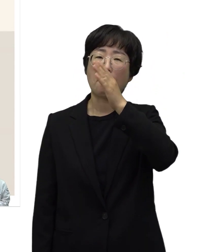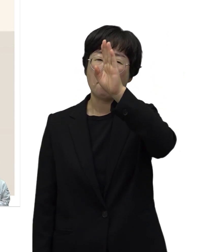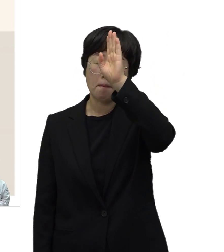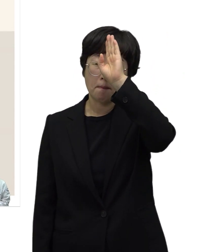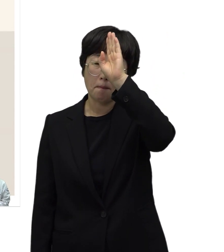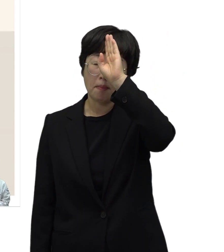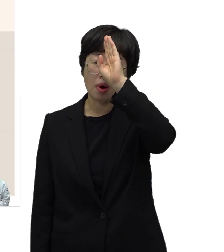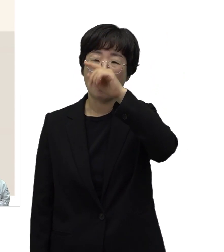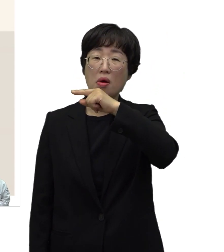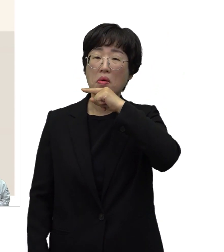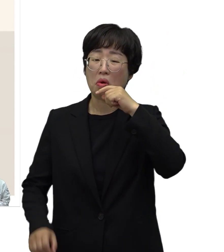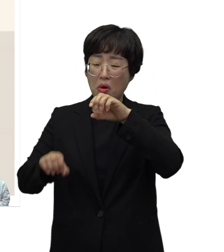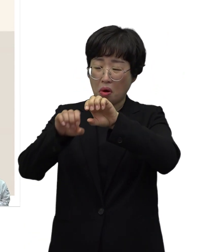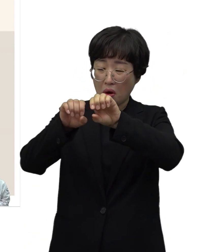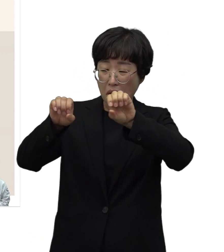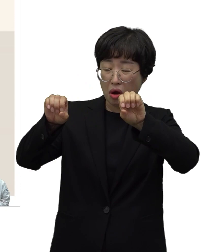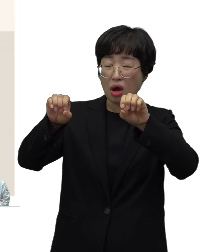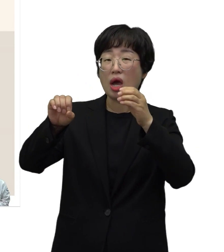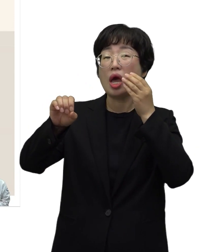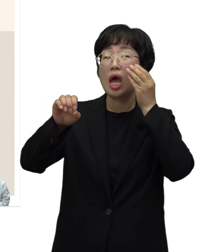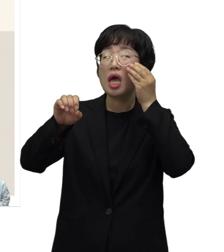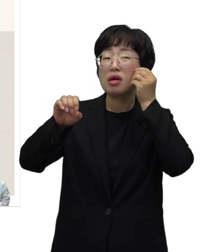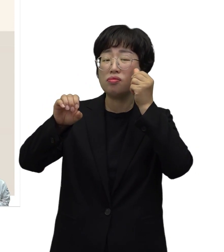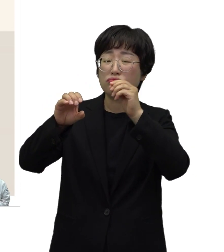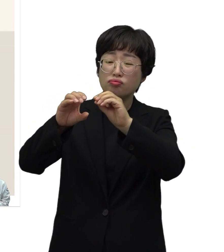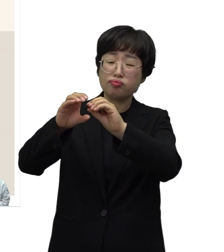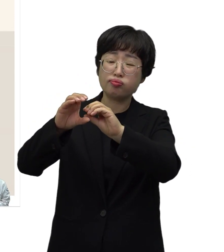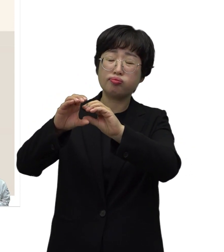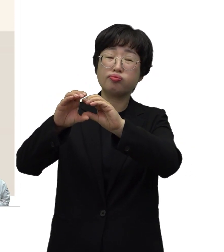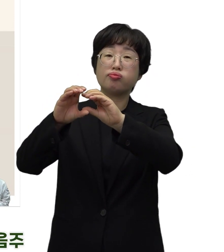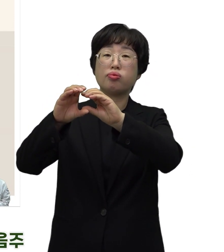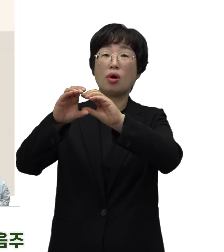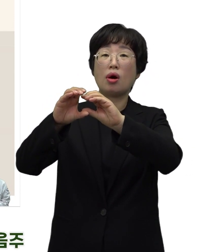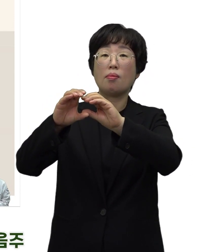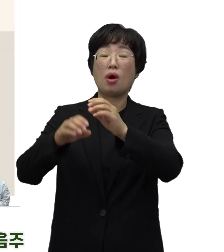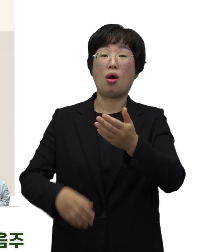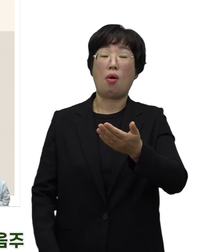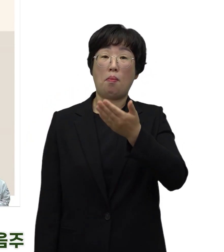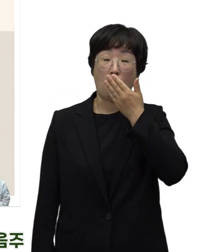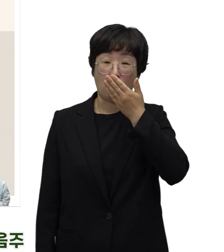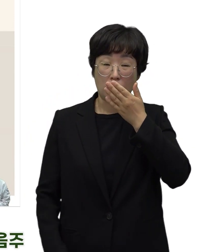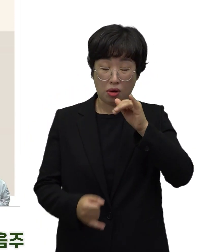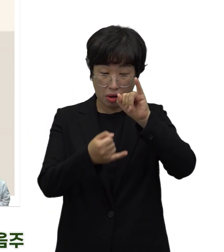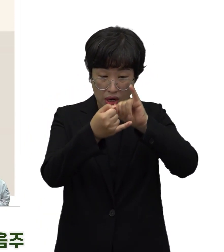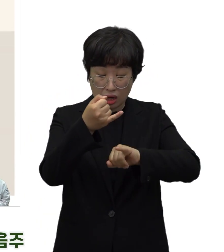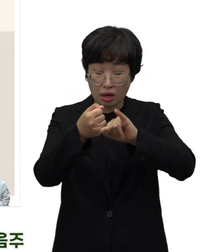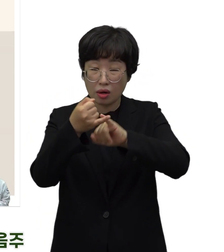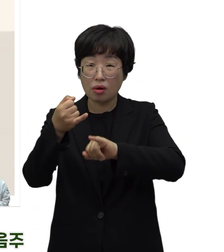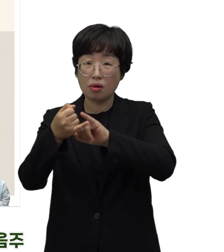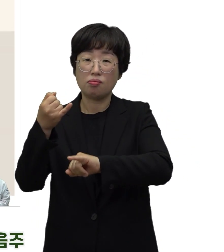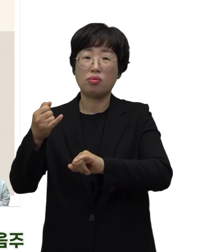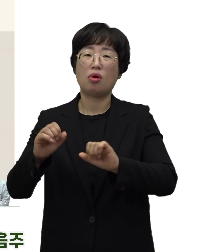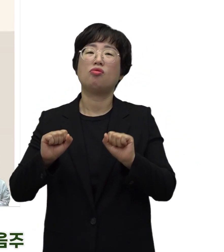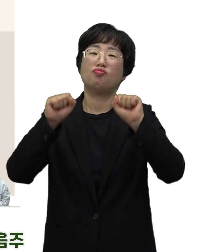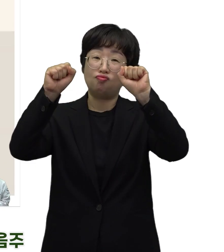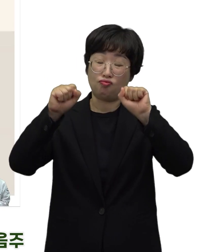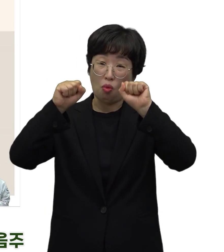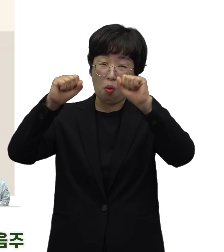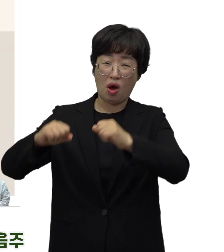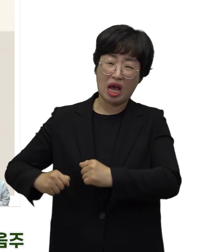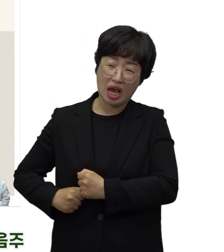악화시키거나 또는 개선시켜주는 식습관, 운동, 담배, 흡연, 또